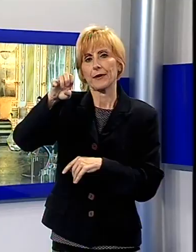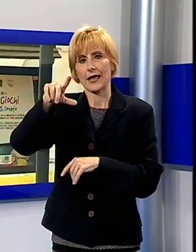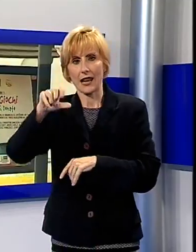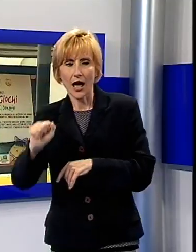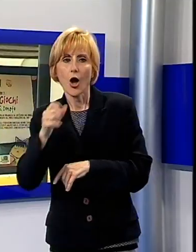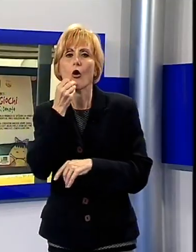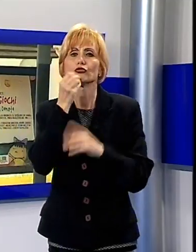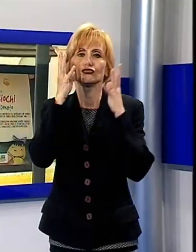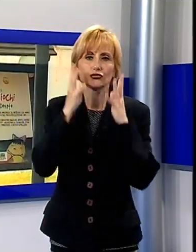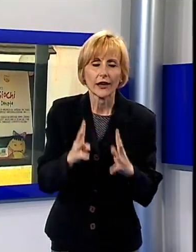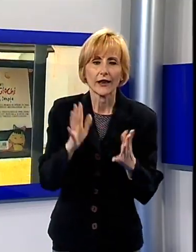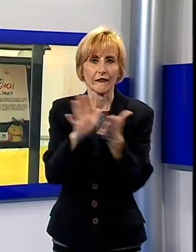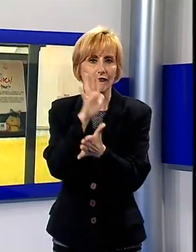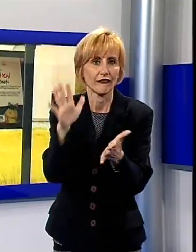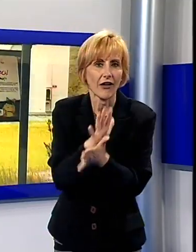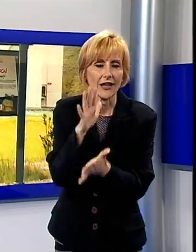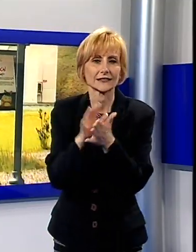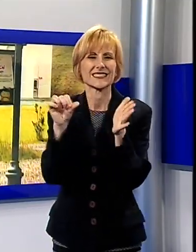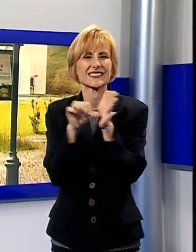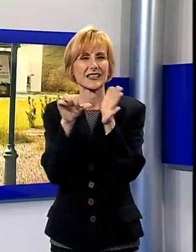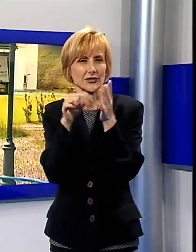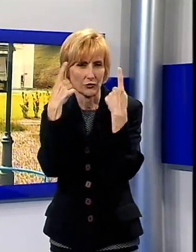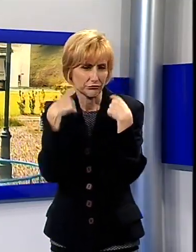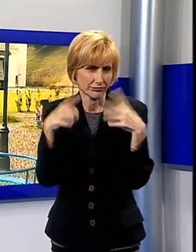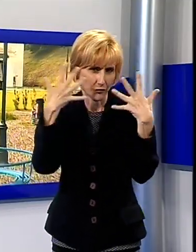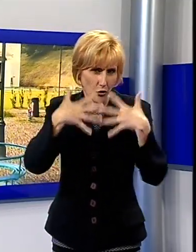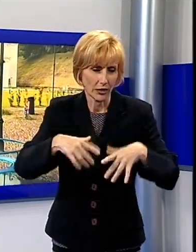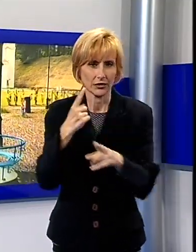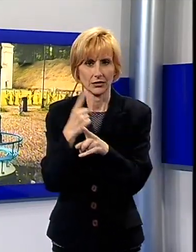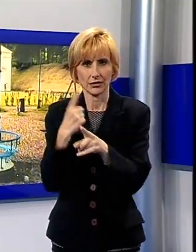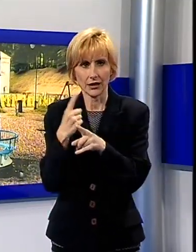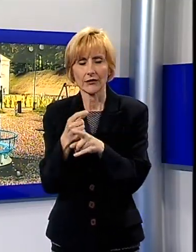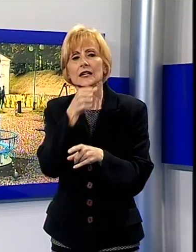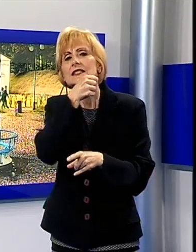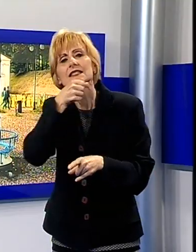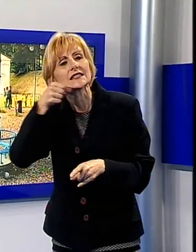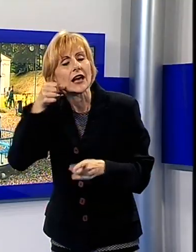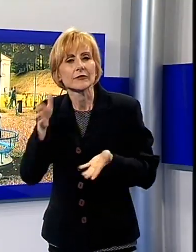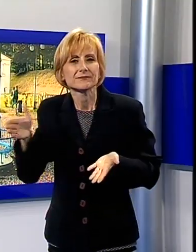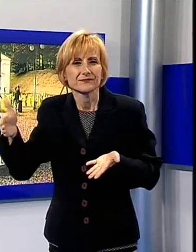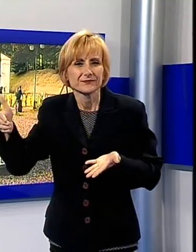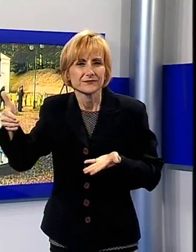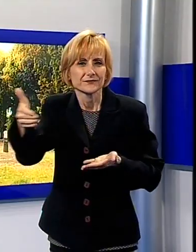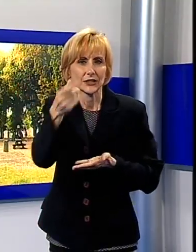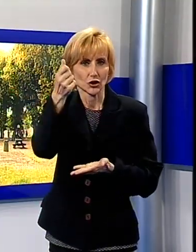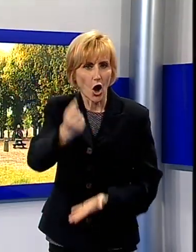che verranno organizzati dalla sezione Coop di Lucca, serviranno infatti ad allestire lo spazio per i più piccoli. Con